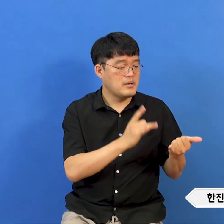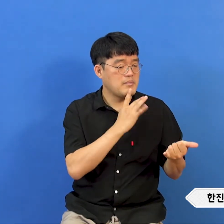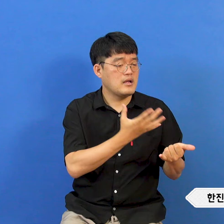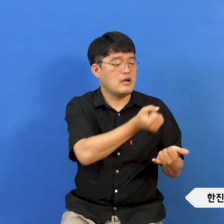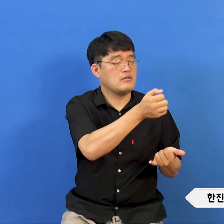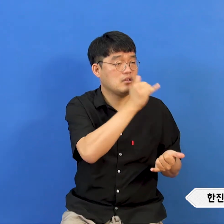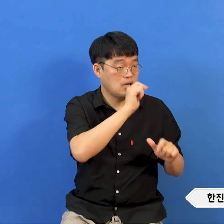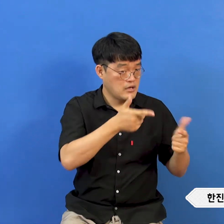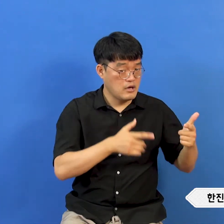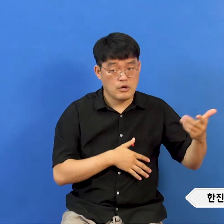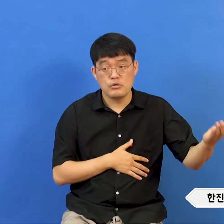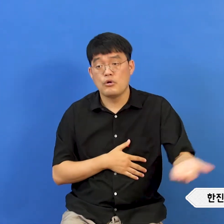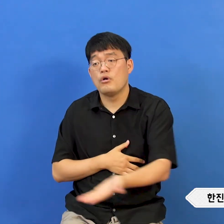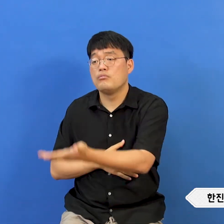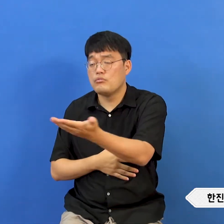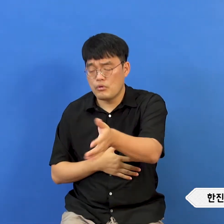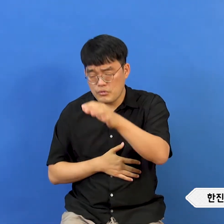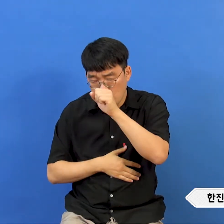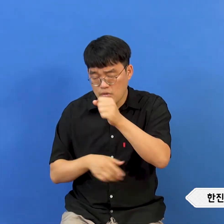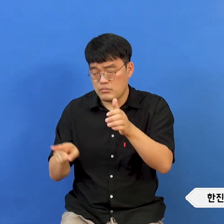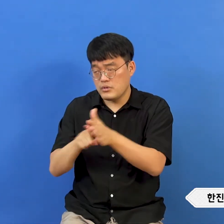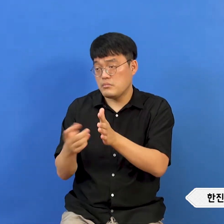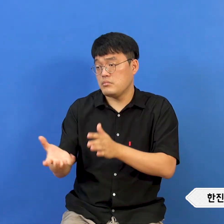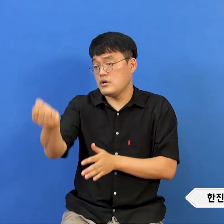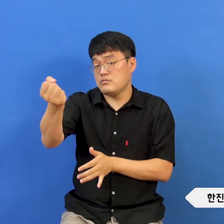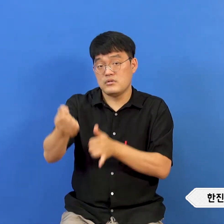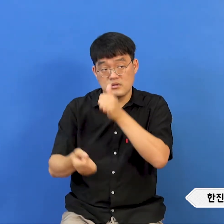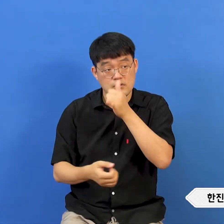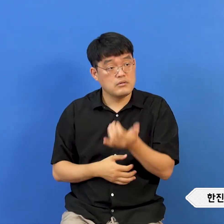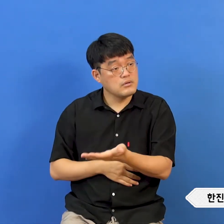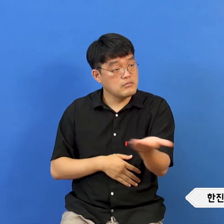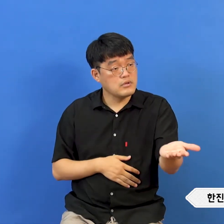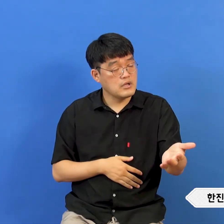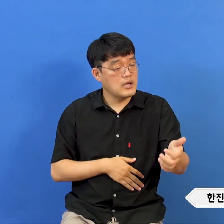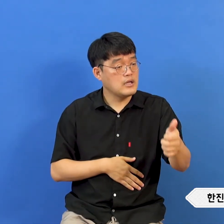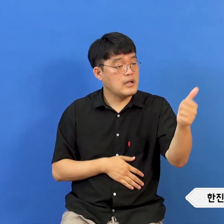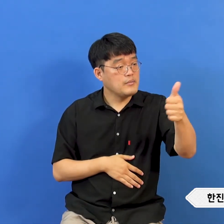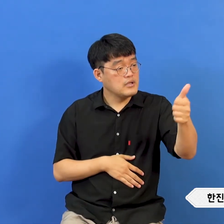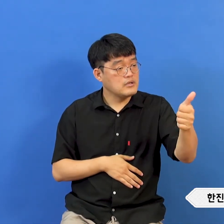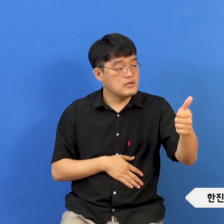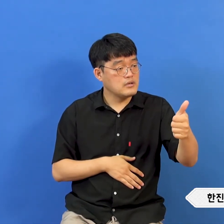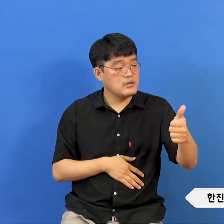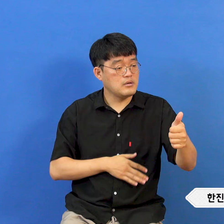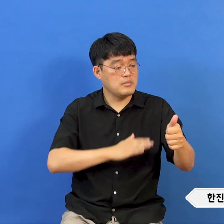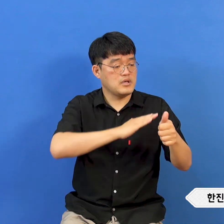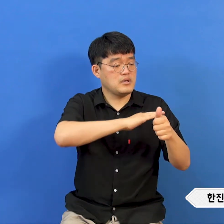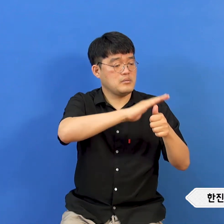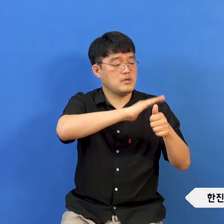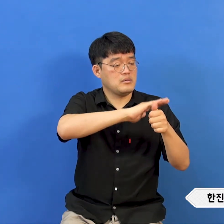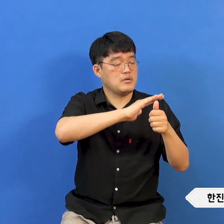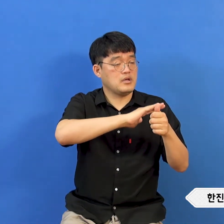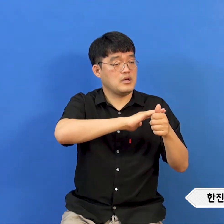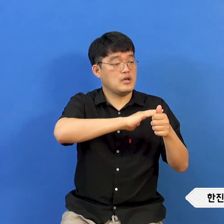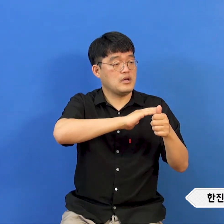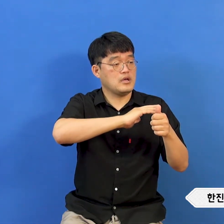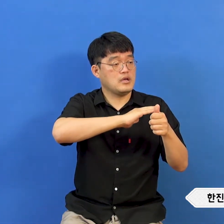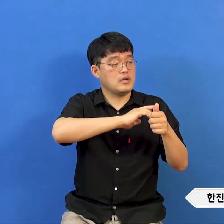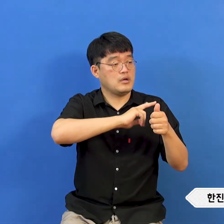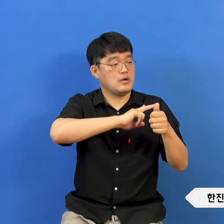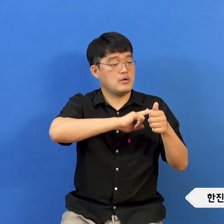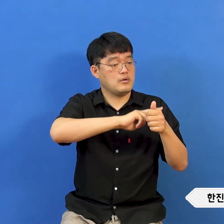믿음을 가지고 있습니다. 여러분, 남자들 이발소 가서 면도도 하시죠. 그런데